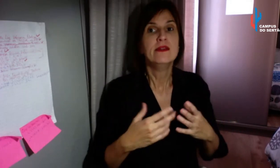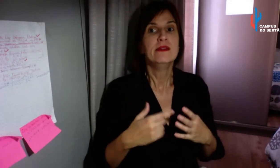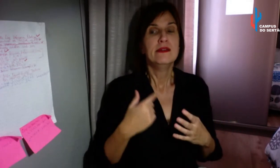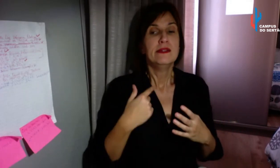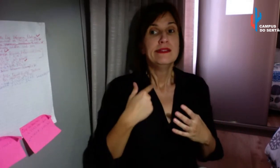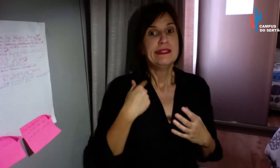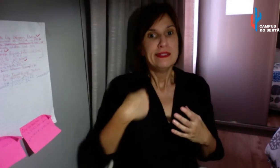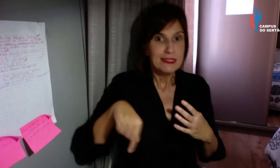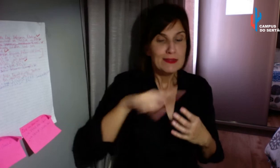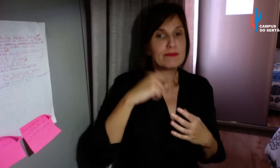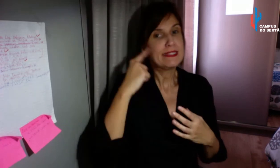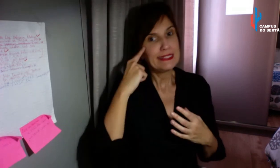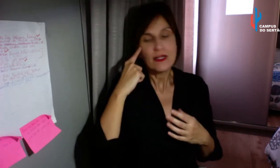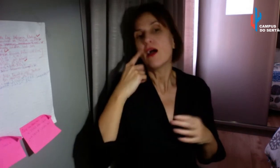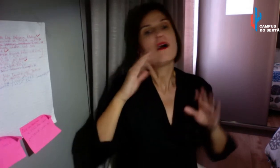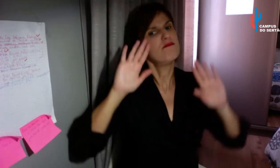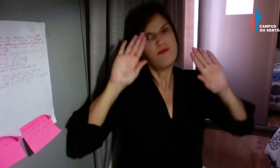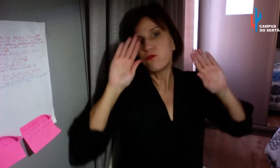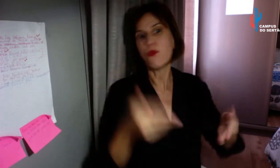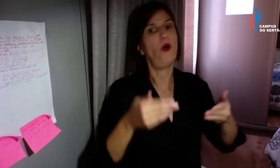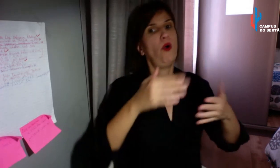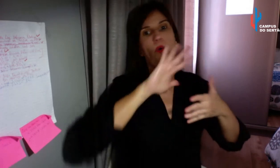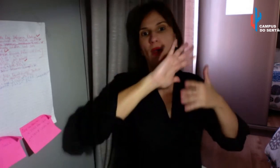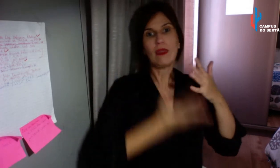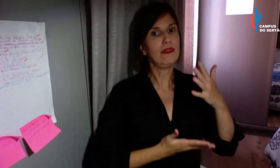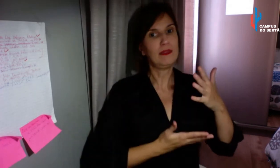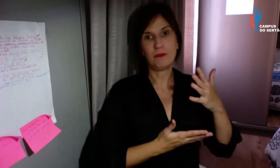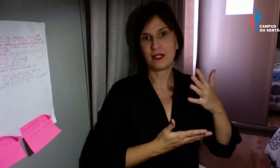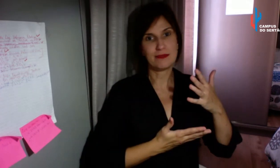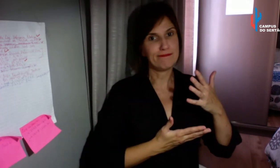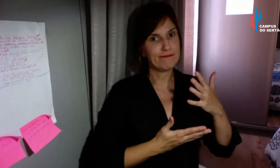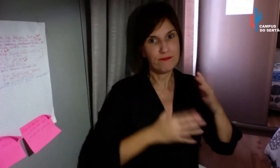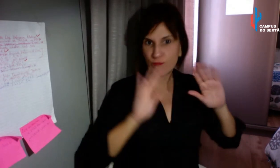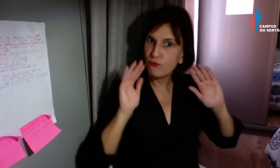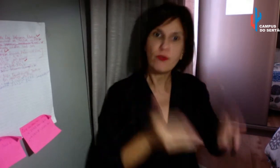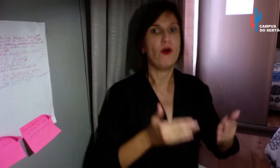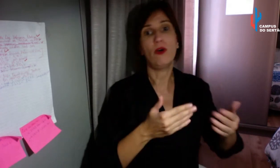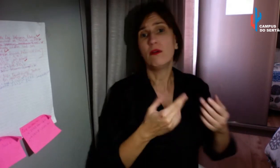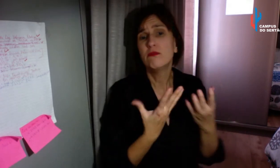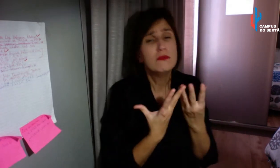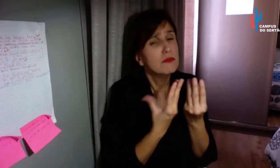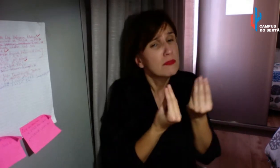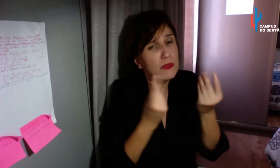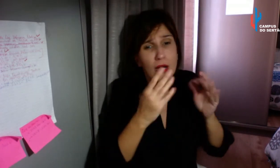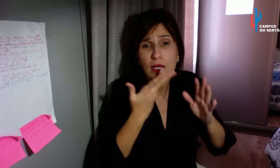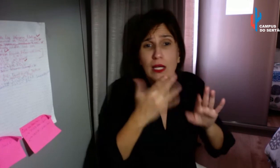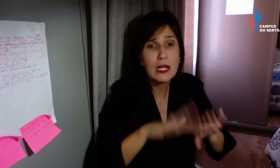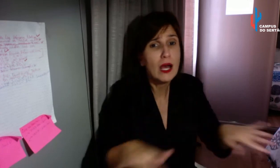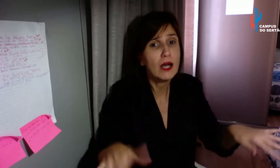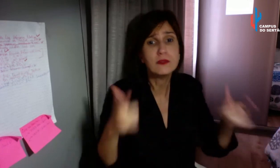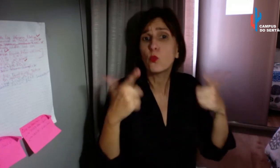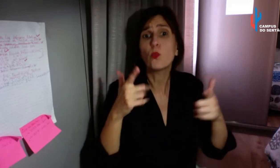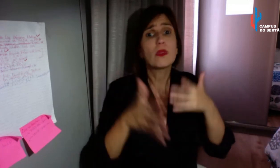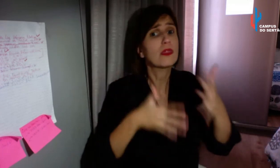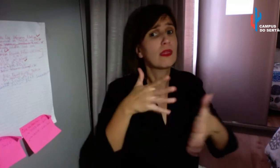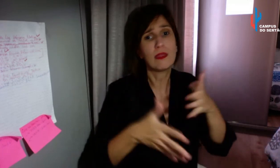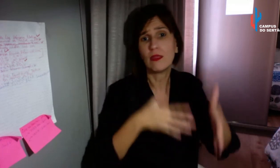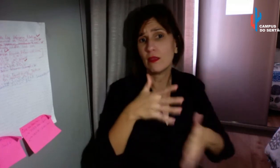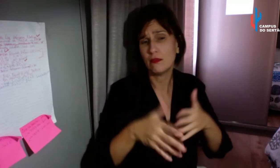esteve fora nesse período, não estava sendo abrangido o nosso trabalho. Então, o que nós fizemos foi um documento